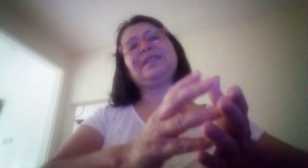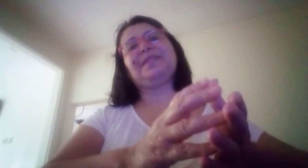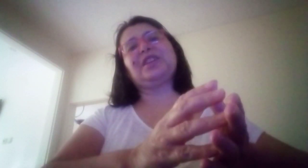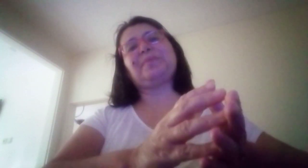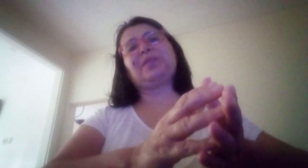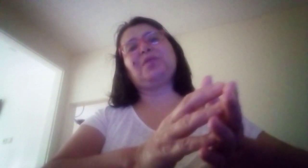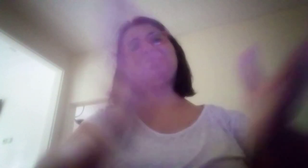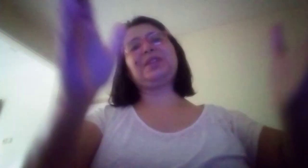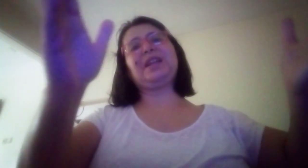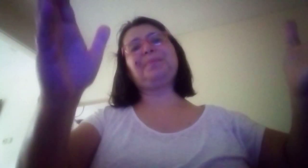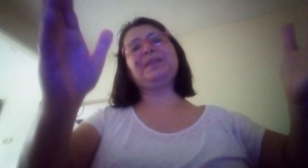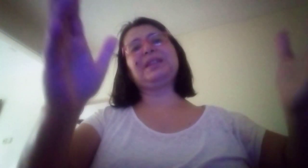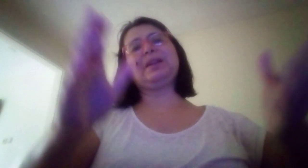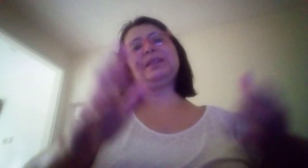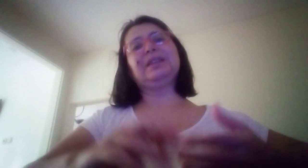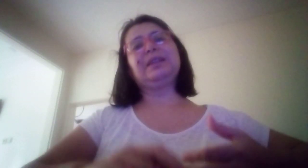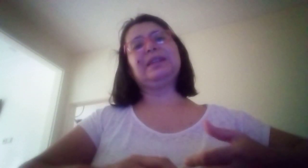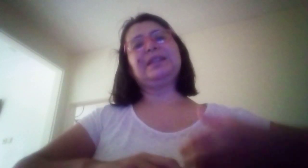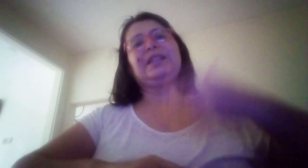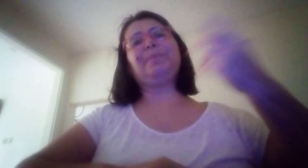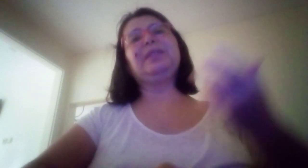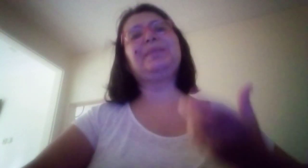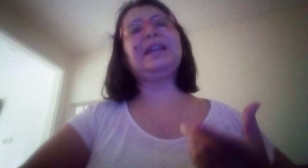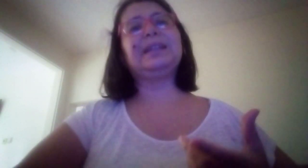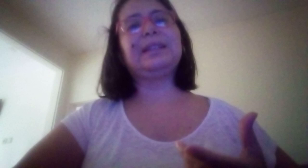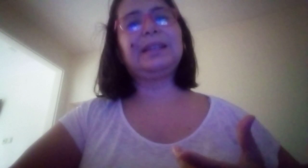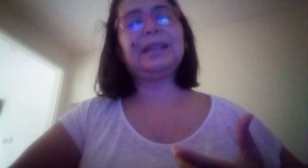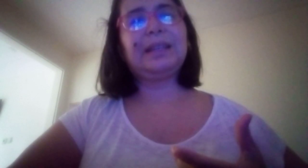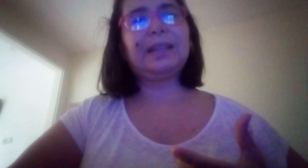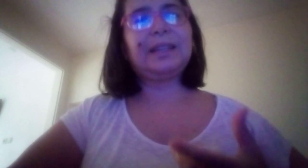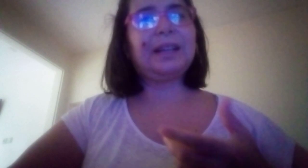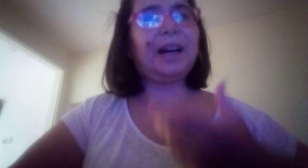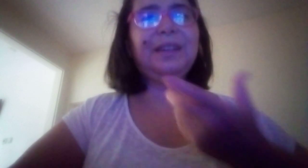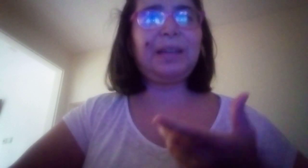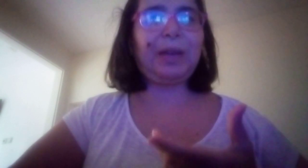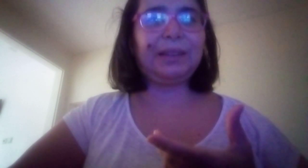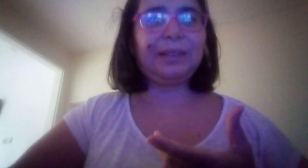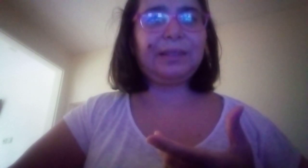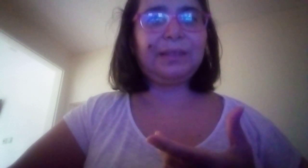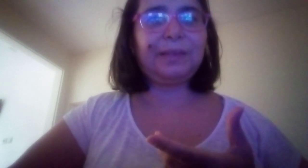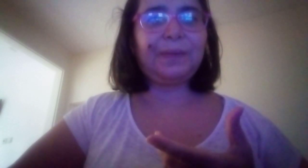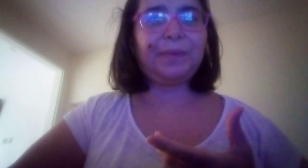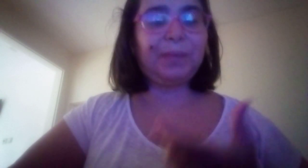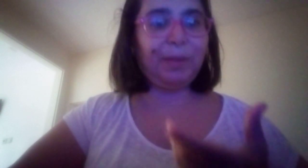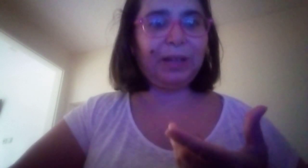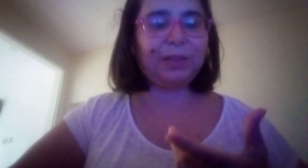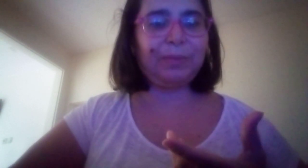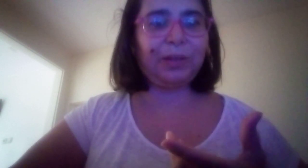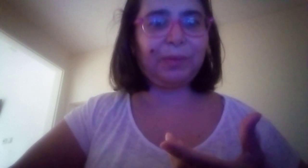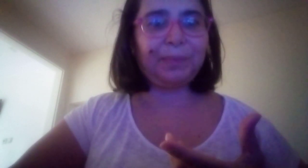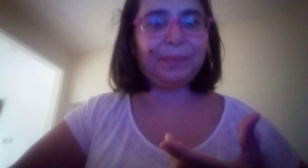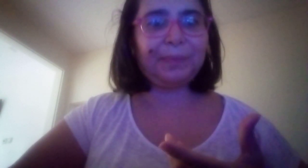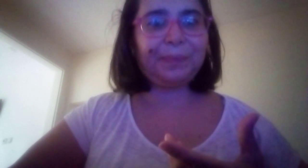anlayış bekliyorum bir şey yaptığı zaman yapalım deyin hayır demeyin Bilmem anlatabiliyor muyum